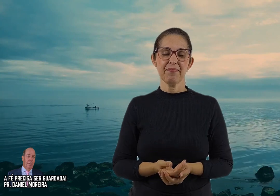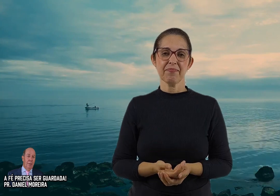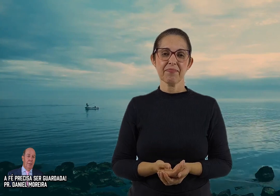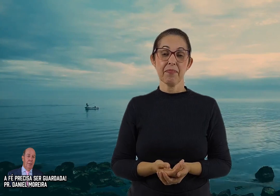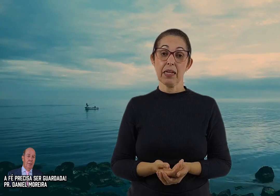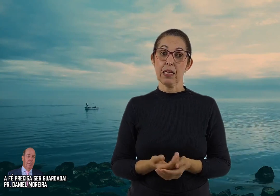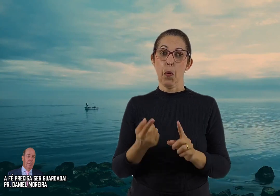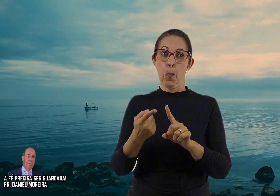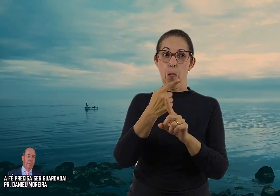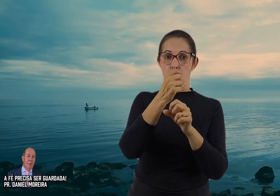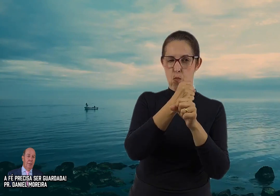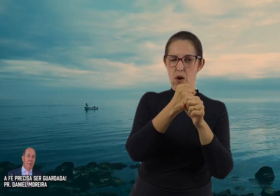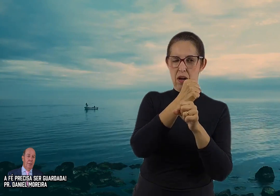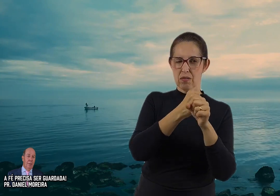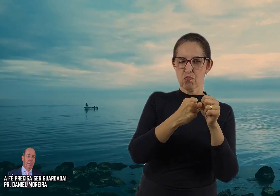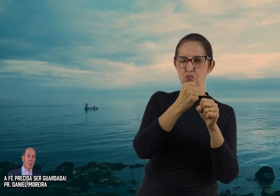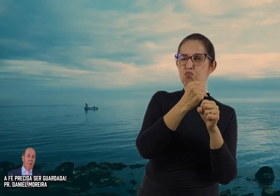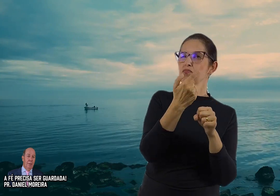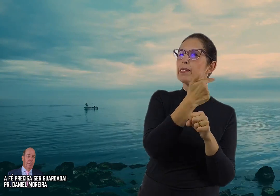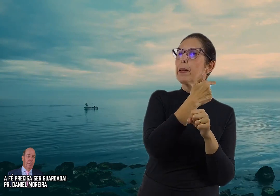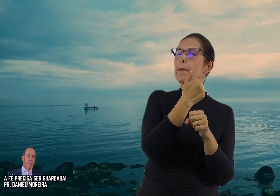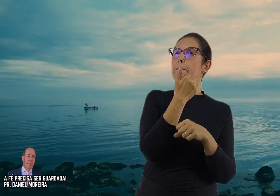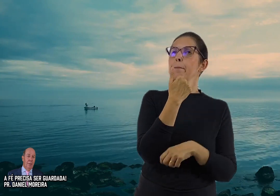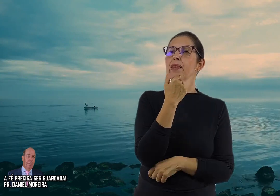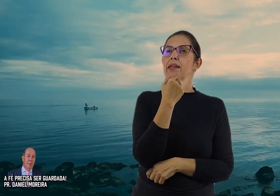Há uns anos atrás,